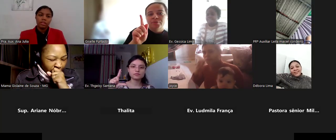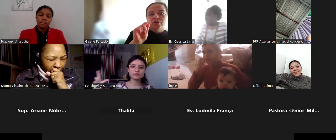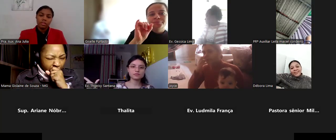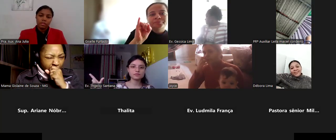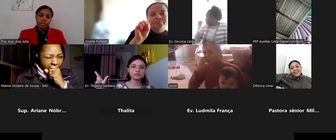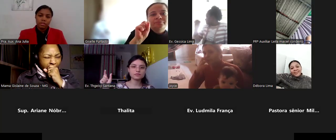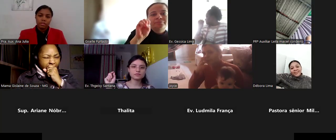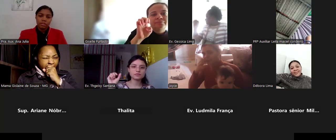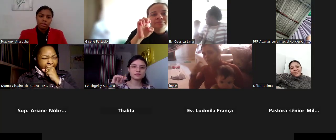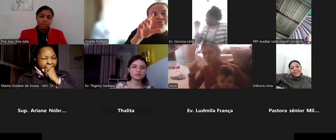ó.